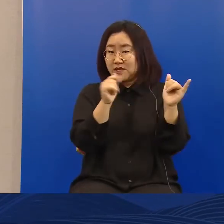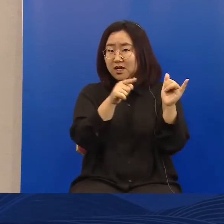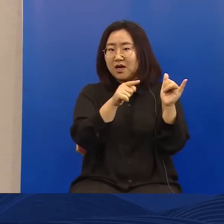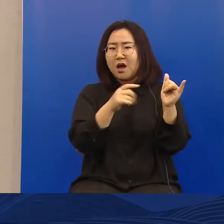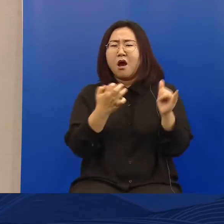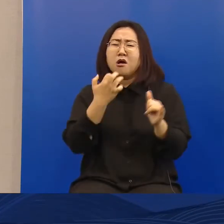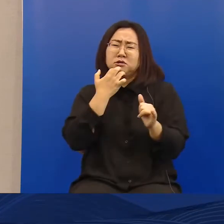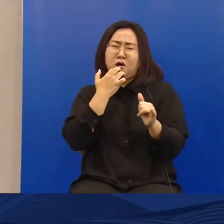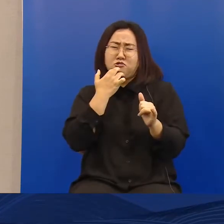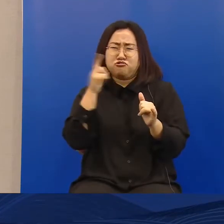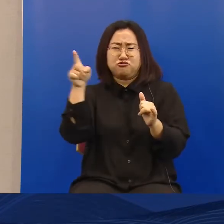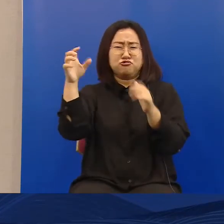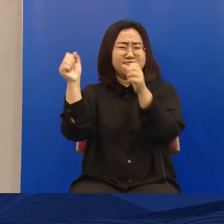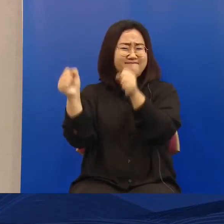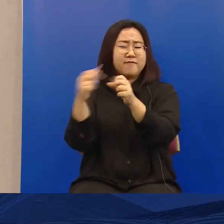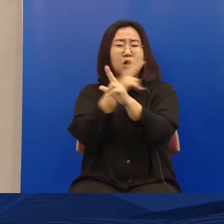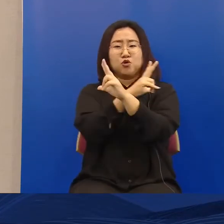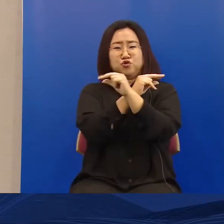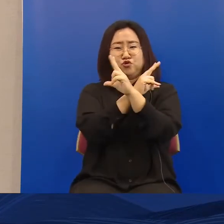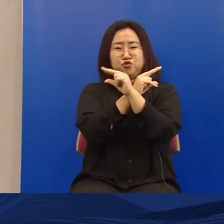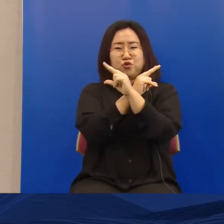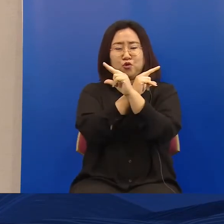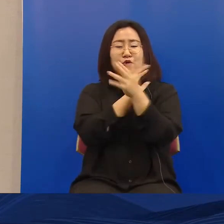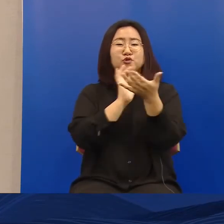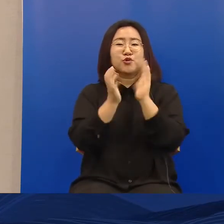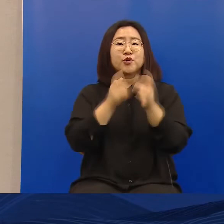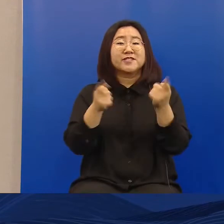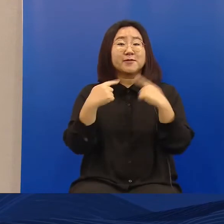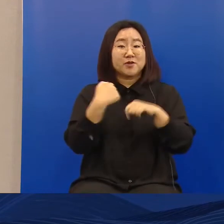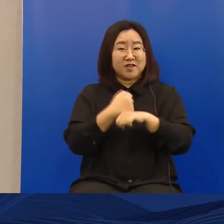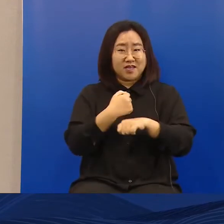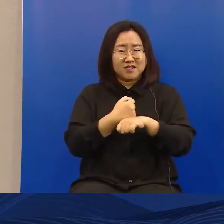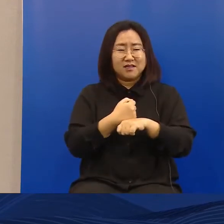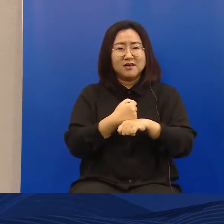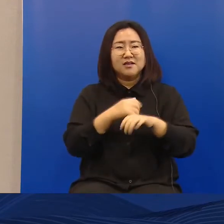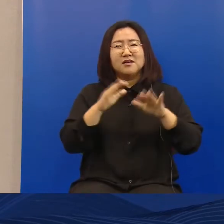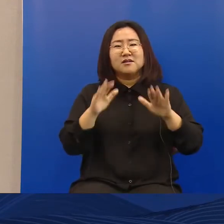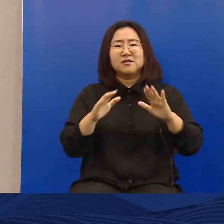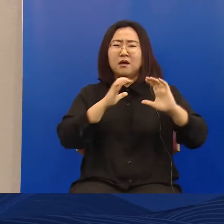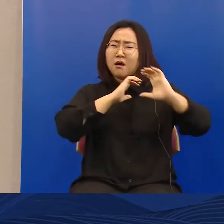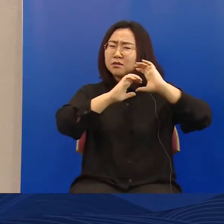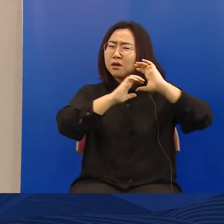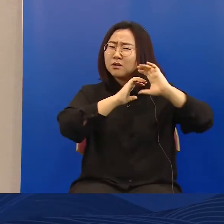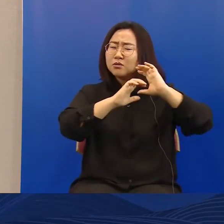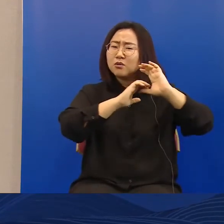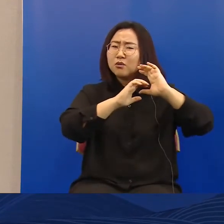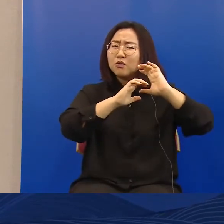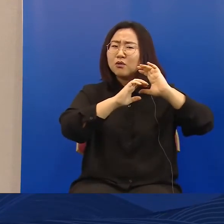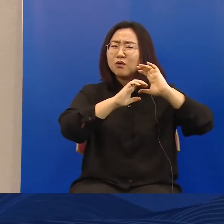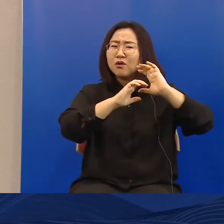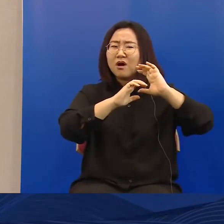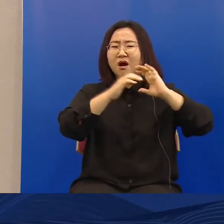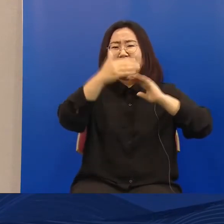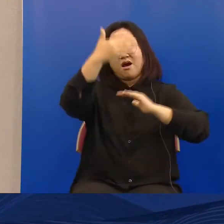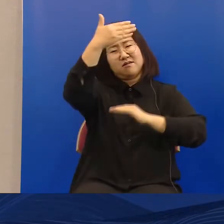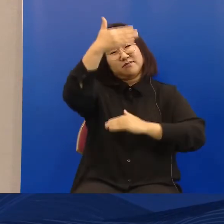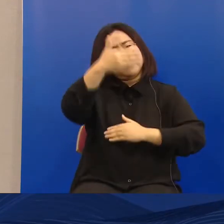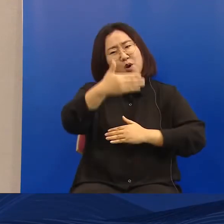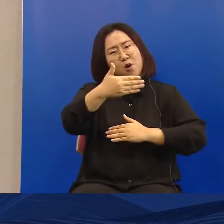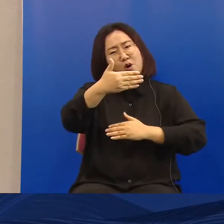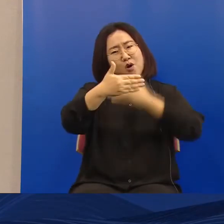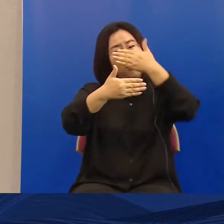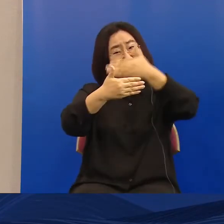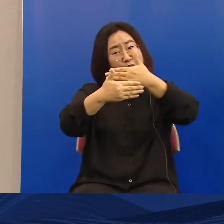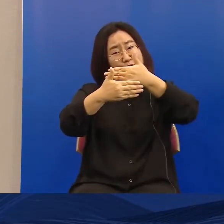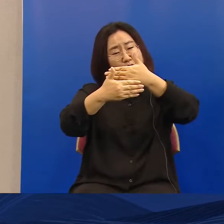수어통역사님께서 서울에서 줌으로 토론을 해주셨는데 우리가 이 의사소통의 어떤